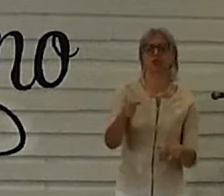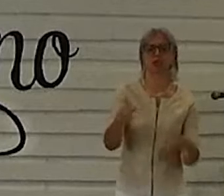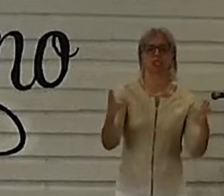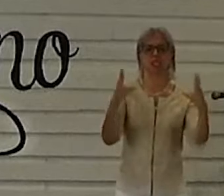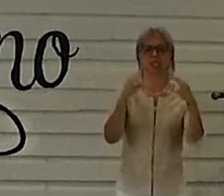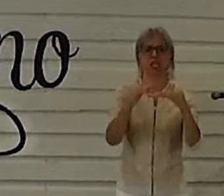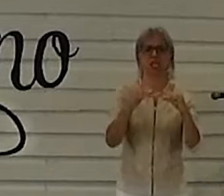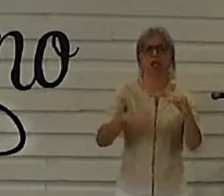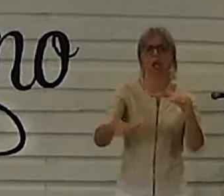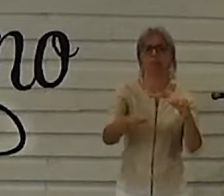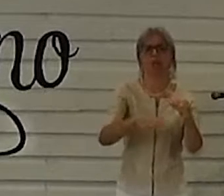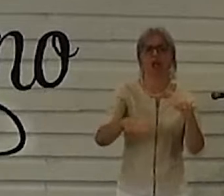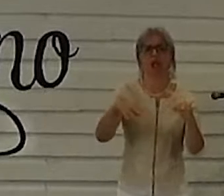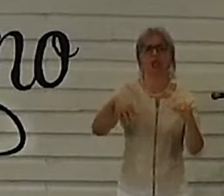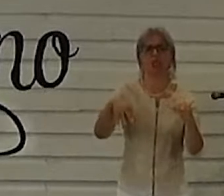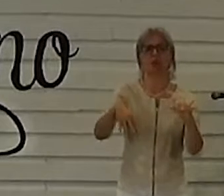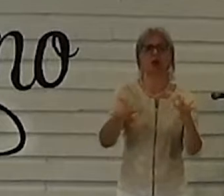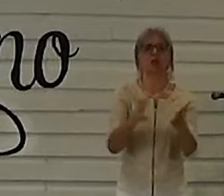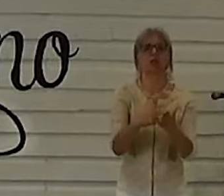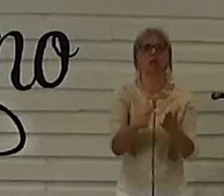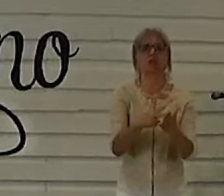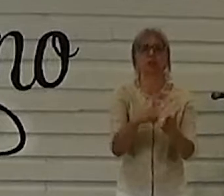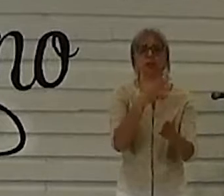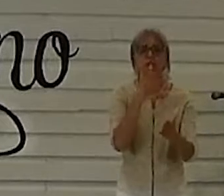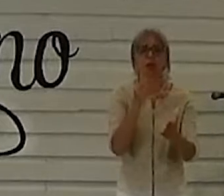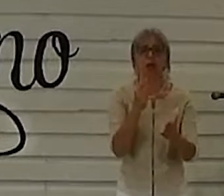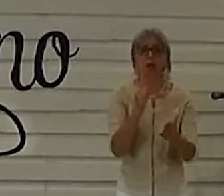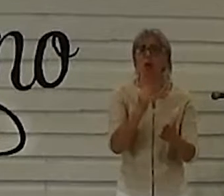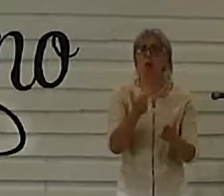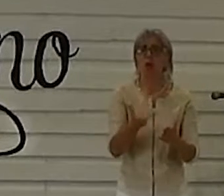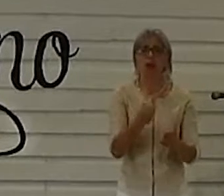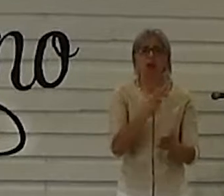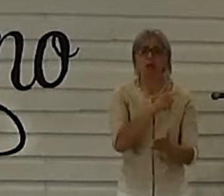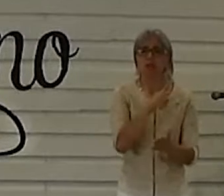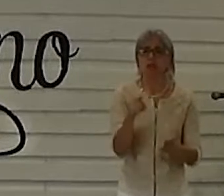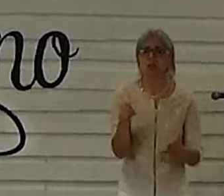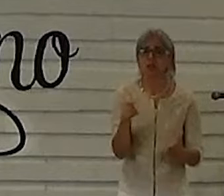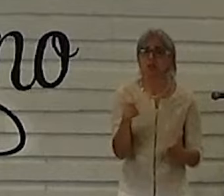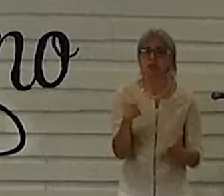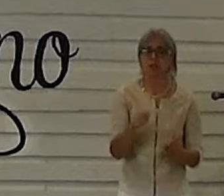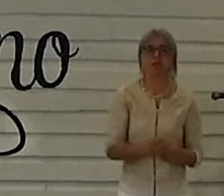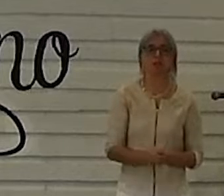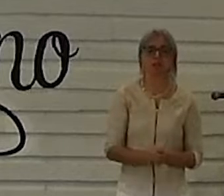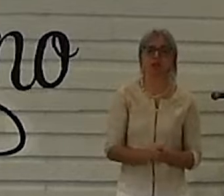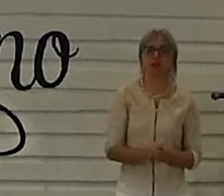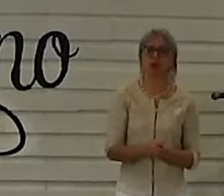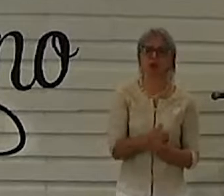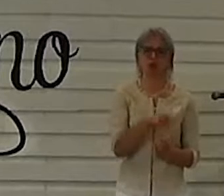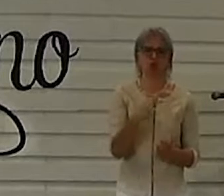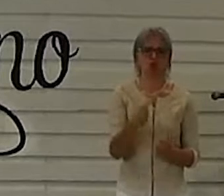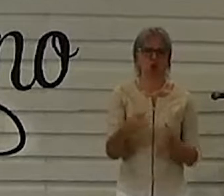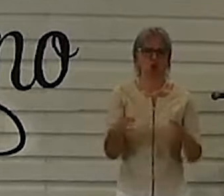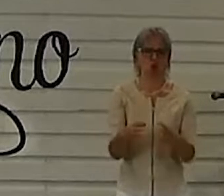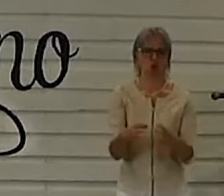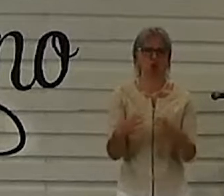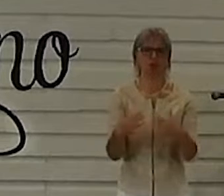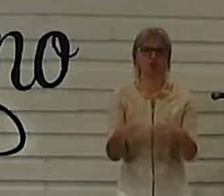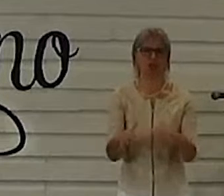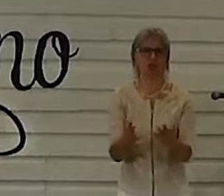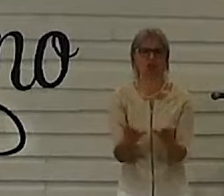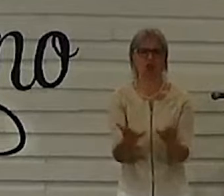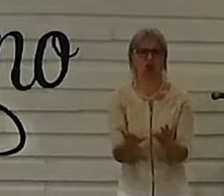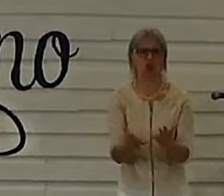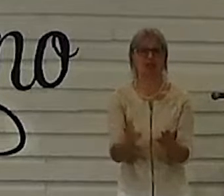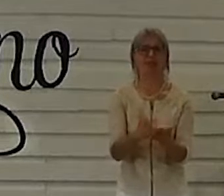È stato bello. Cosa abbiamo fatto? Cantato e pregato. Ma ci sentivamo